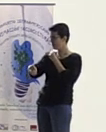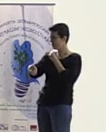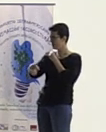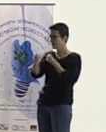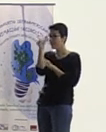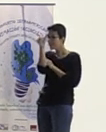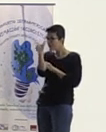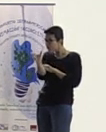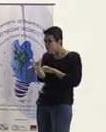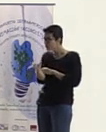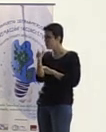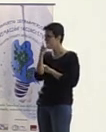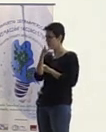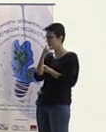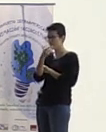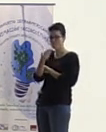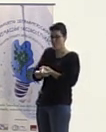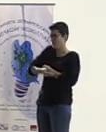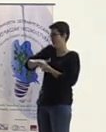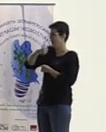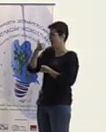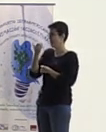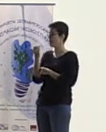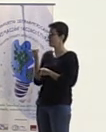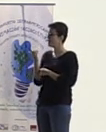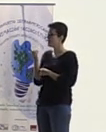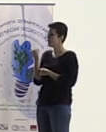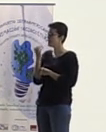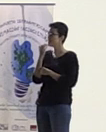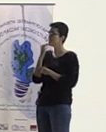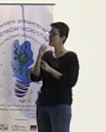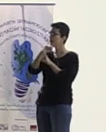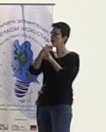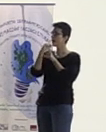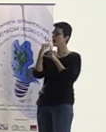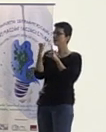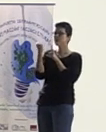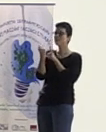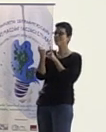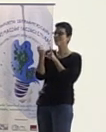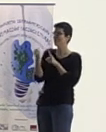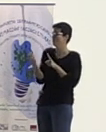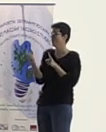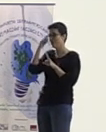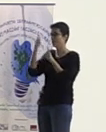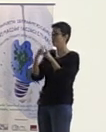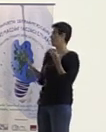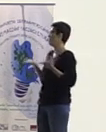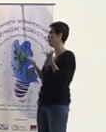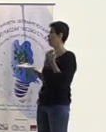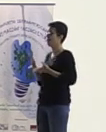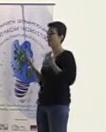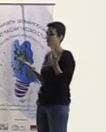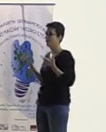quede son eso, la gente que está trabajando. Porque si nos dedicamos a llevar y hacer animación sociocultural simplemente para animar los sitios, para